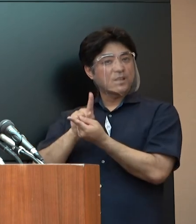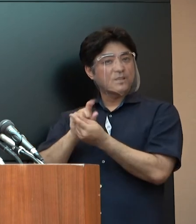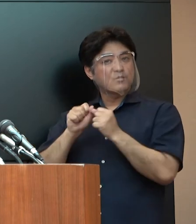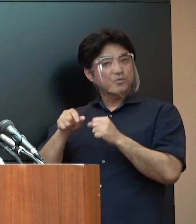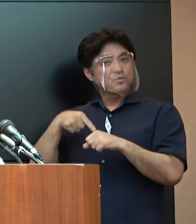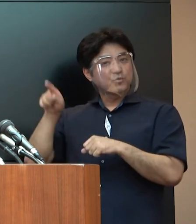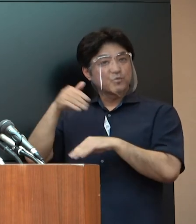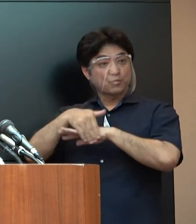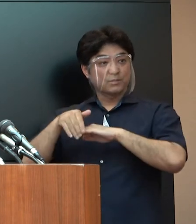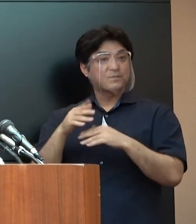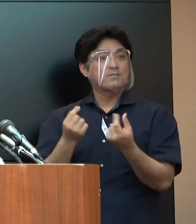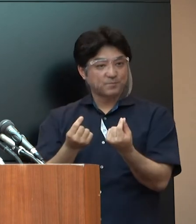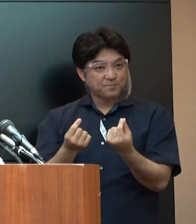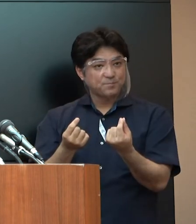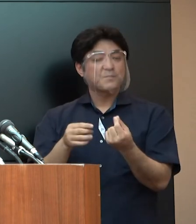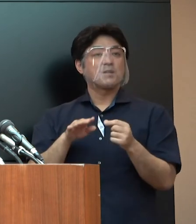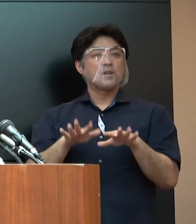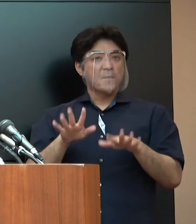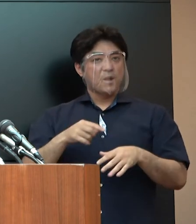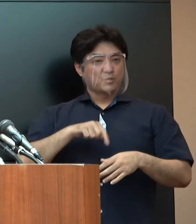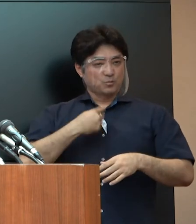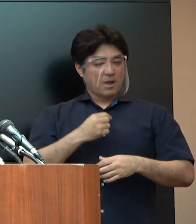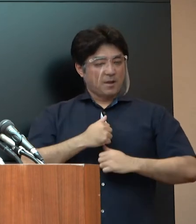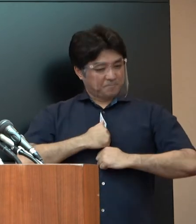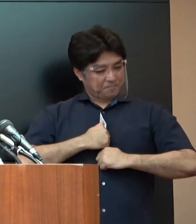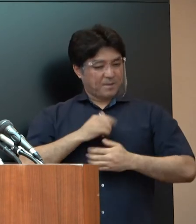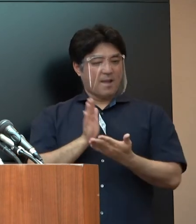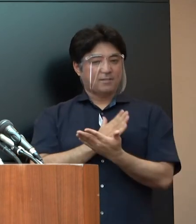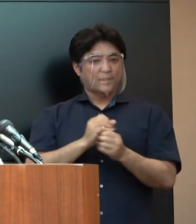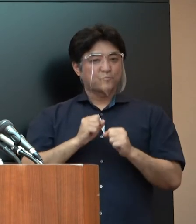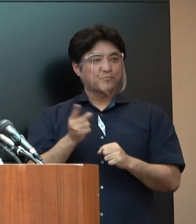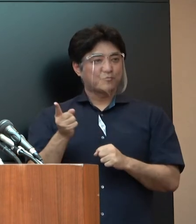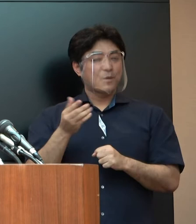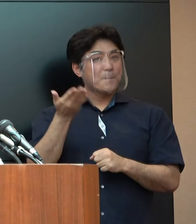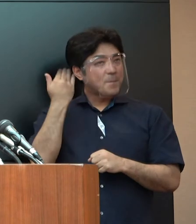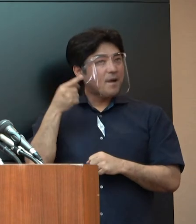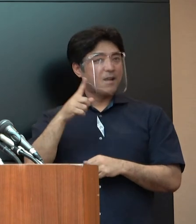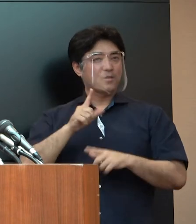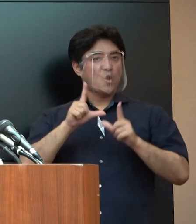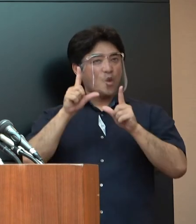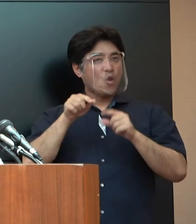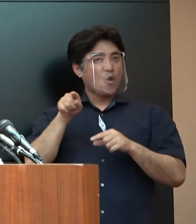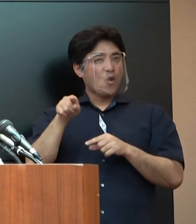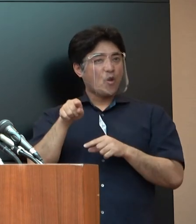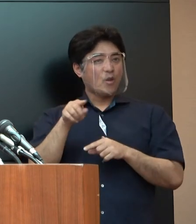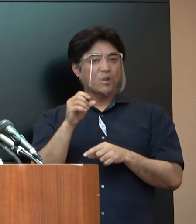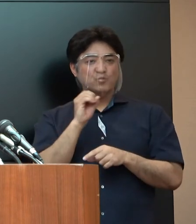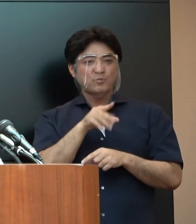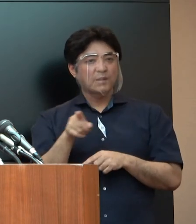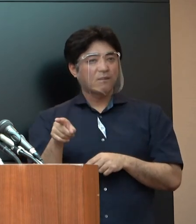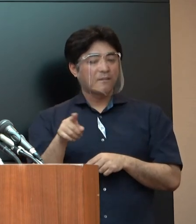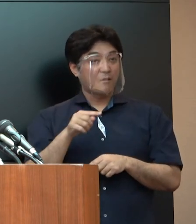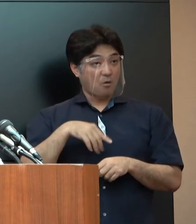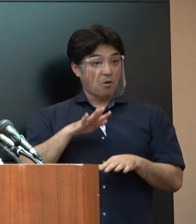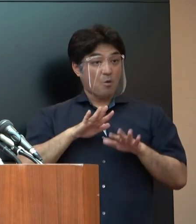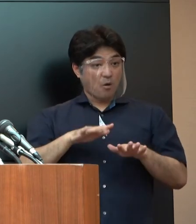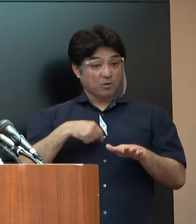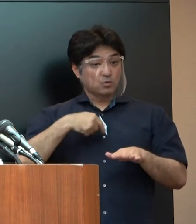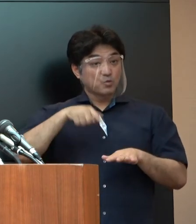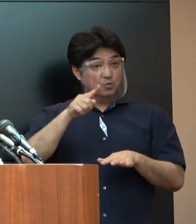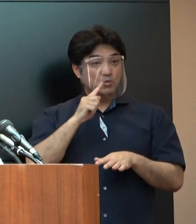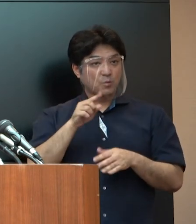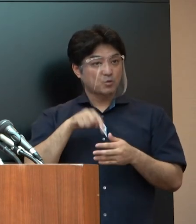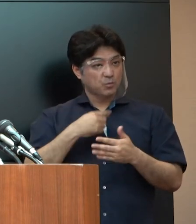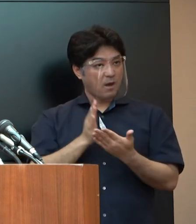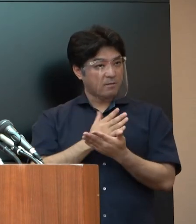ると思います。今、知事、正常な判断をということで、東京の名前が挙げられましたが、今回の状況については、適切に考えています